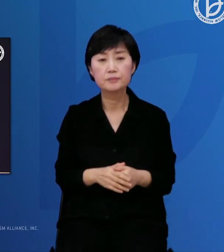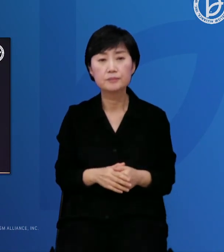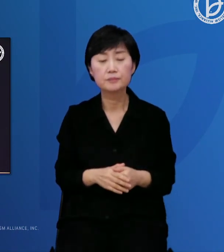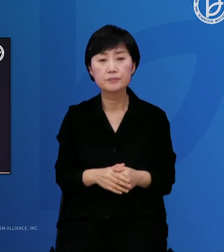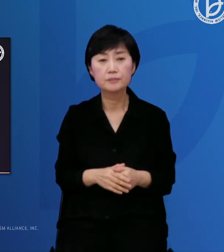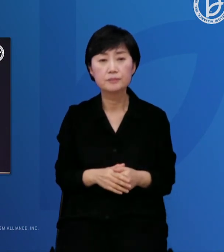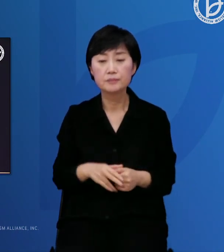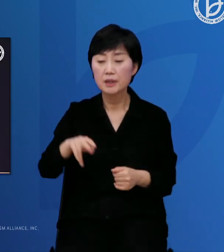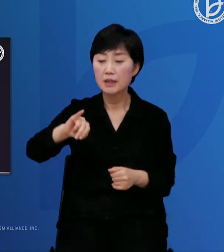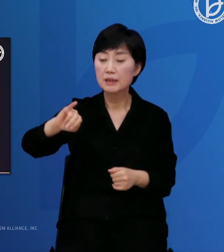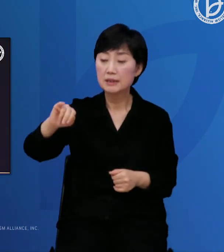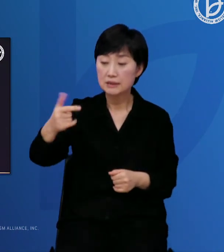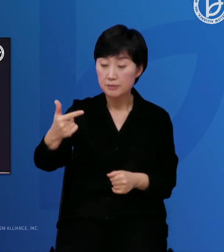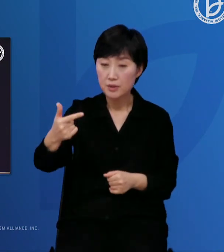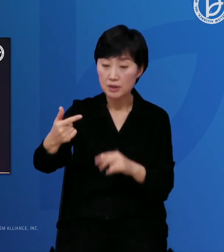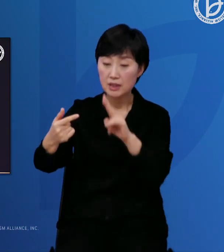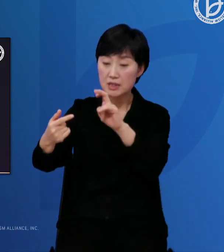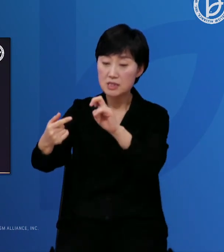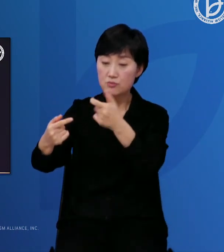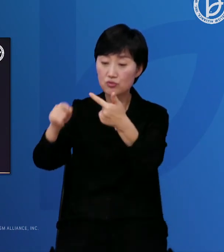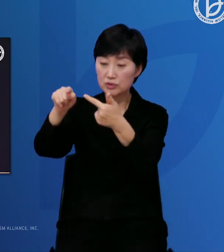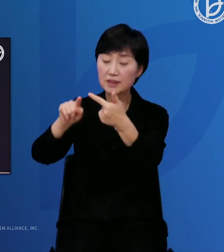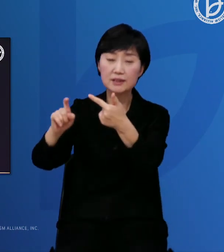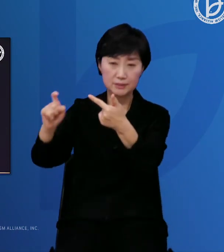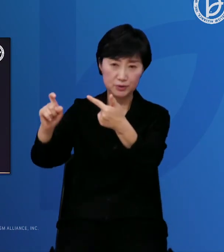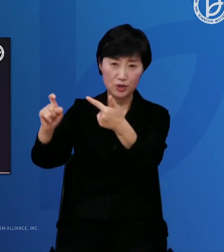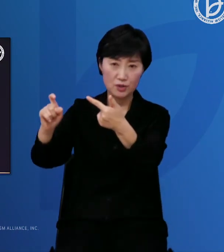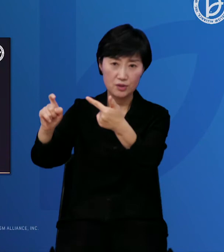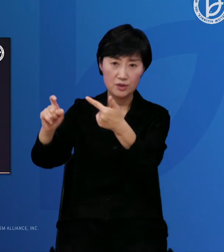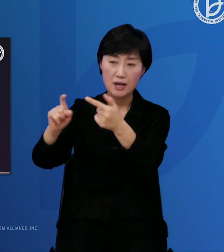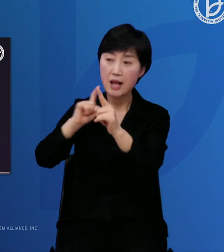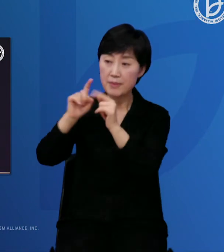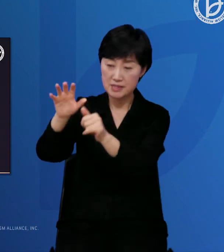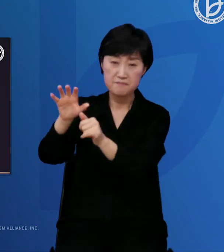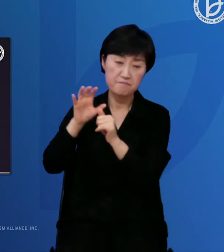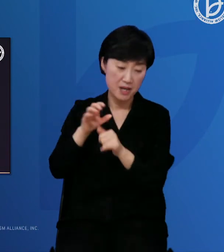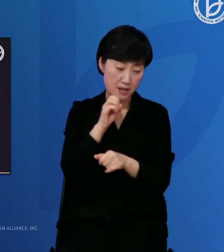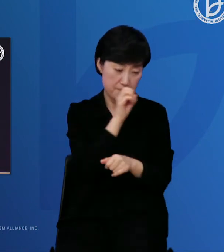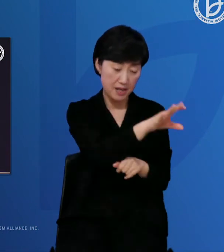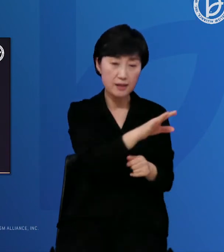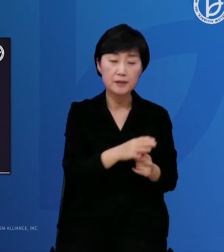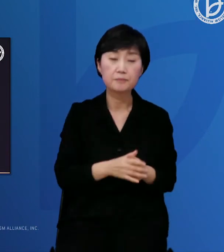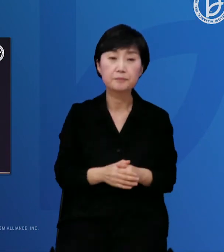serve. 신명기 26장 10절입니다. And that's Deuteronomy 26:10.